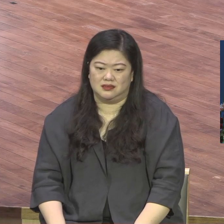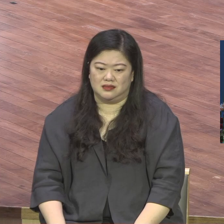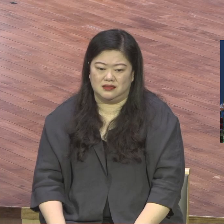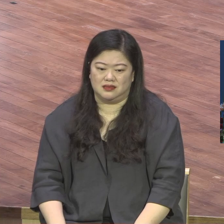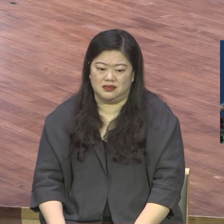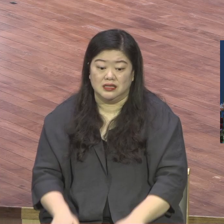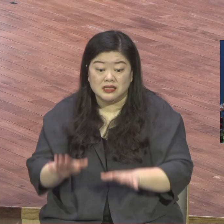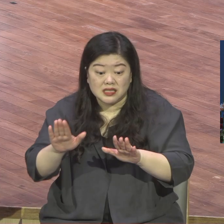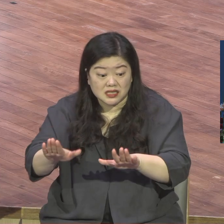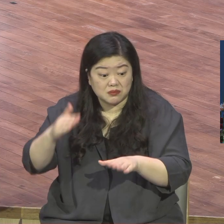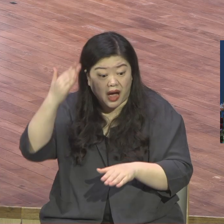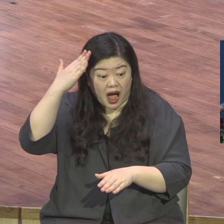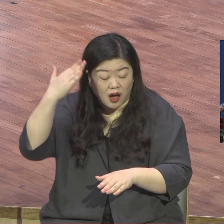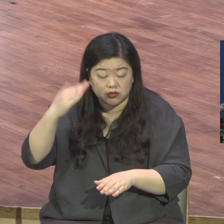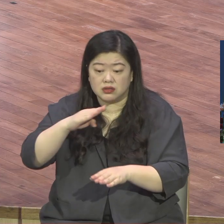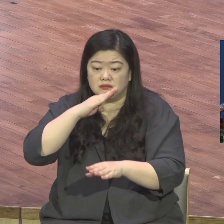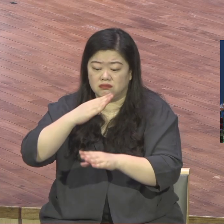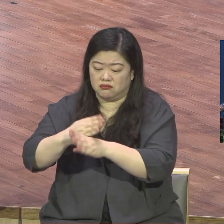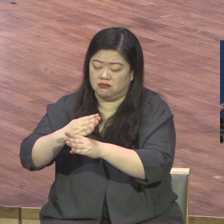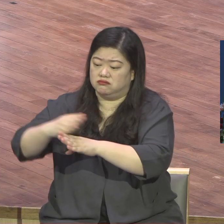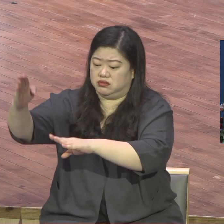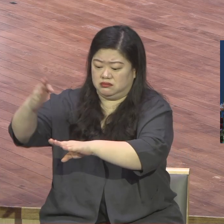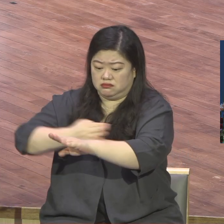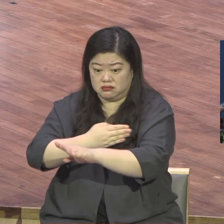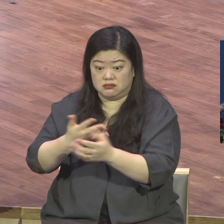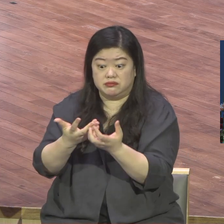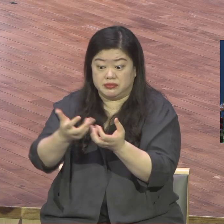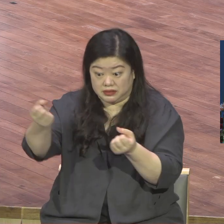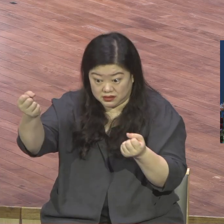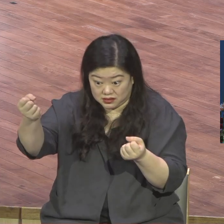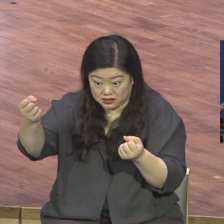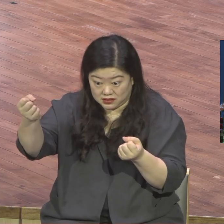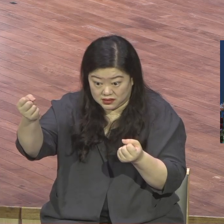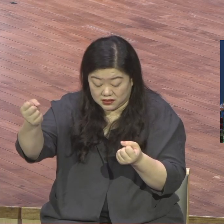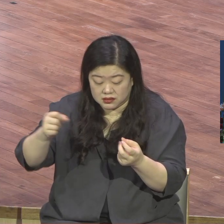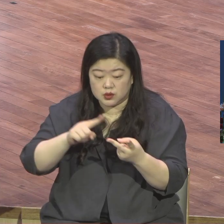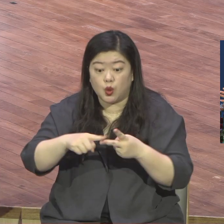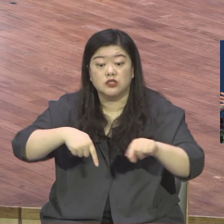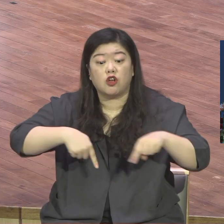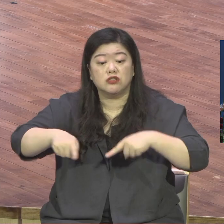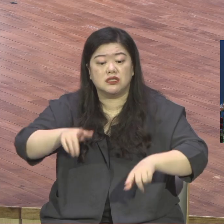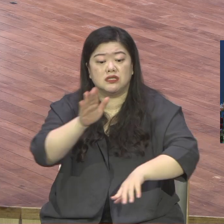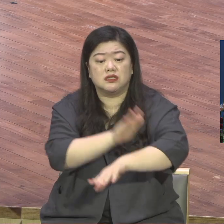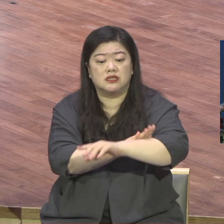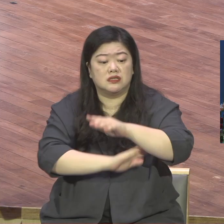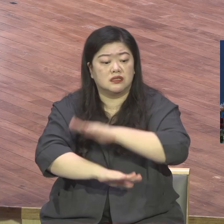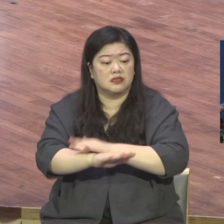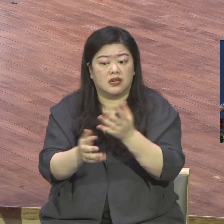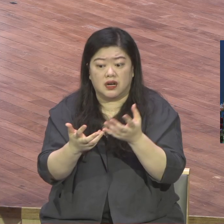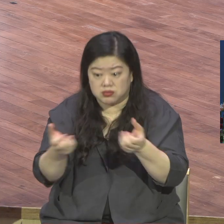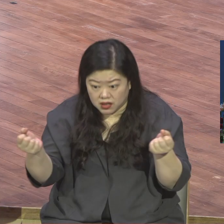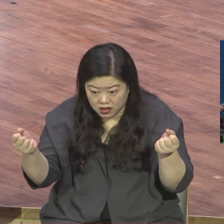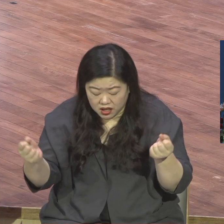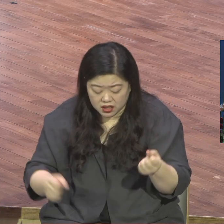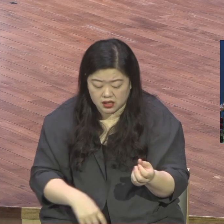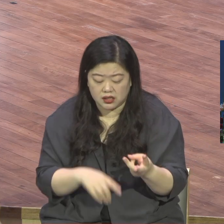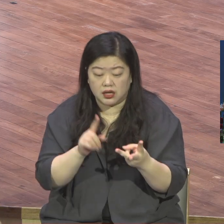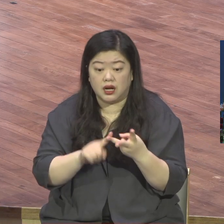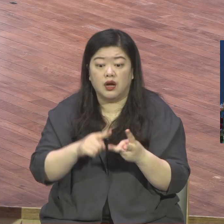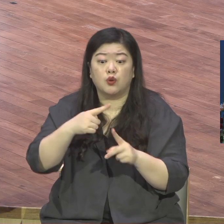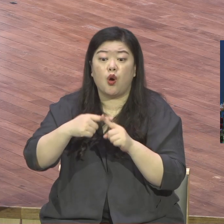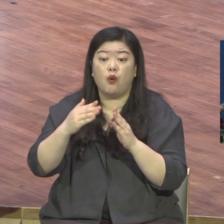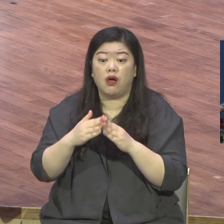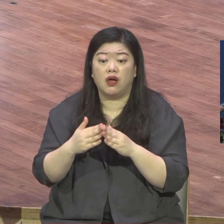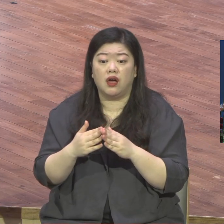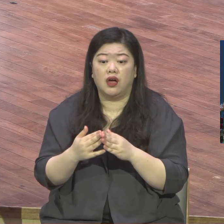나눕니다. 자꾸 찢어져야 힘이 없으니까. 이 장작은 합해야 불이 확 붙는데 나눠버리면 다 꺼져버려요. 지금 다 꺼진 상태예요.